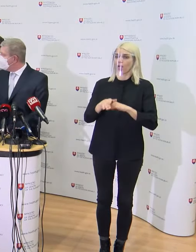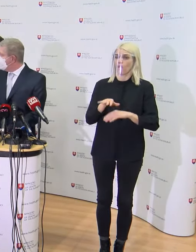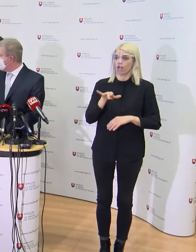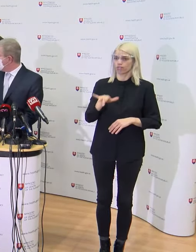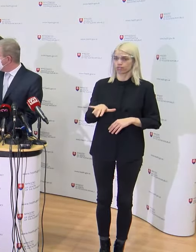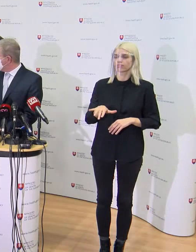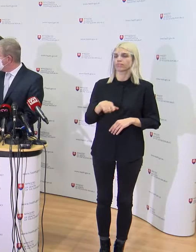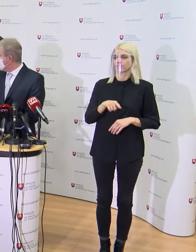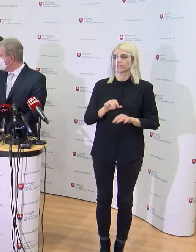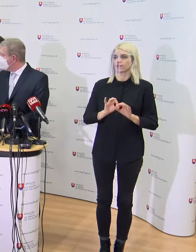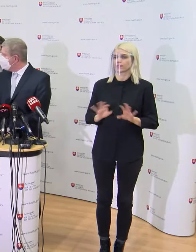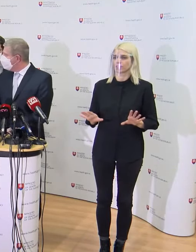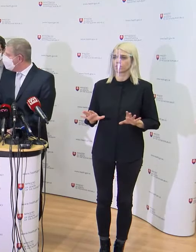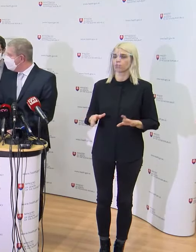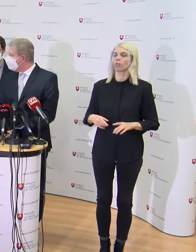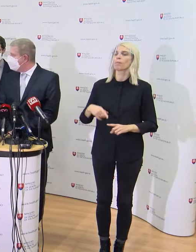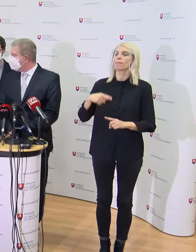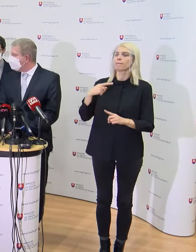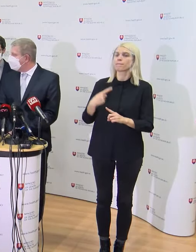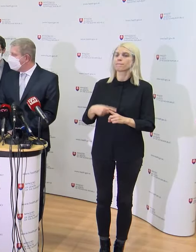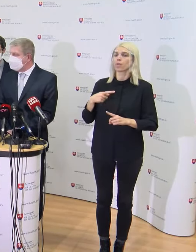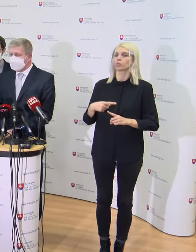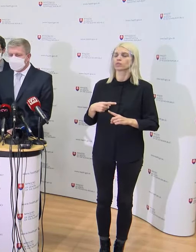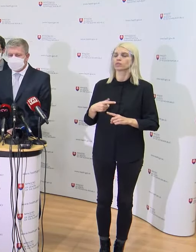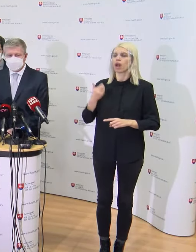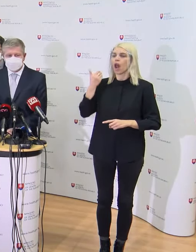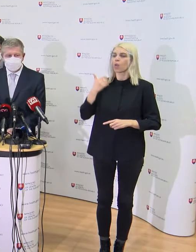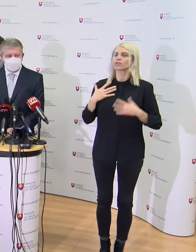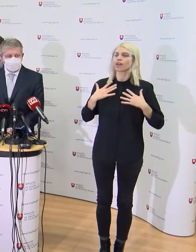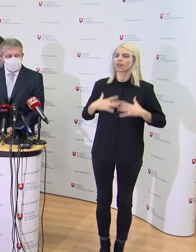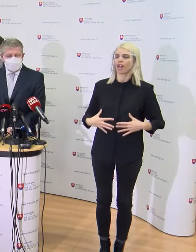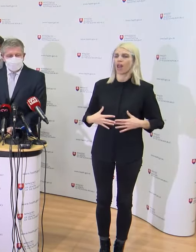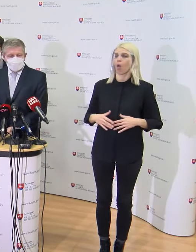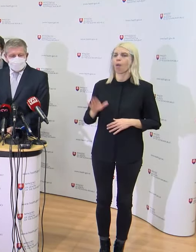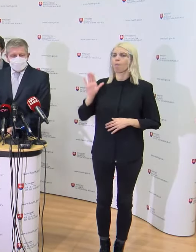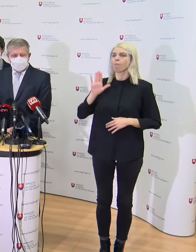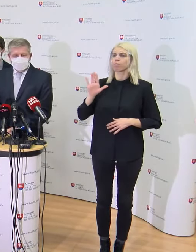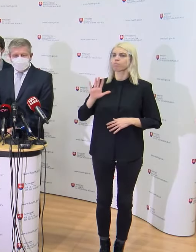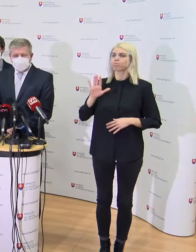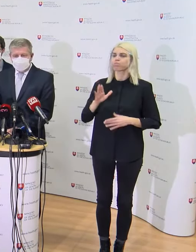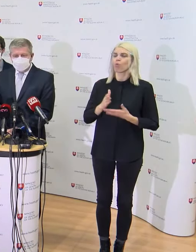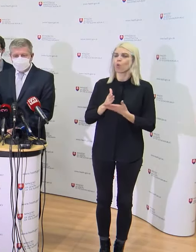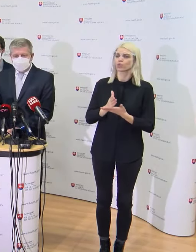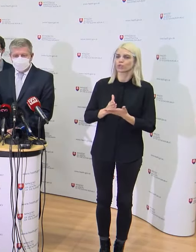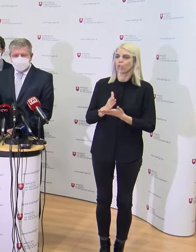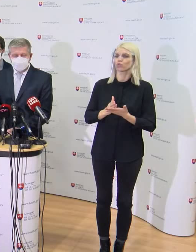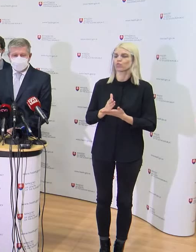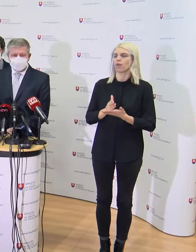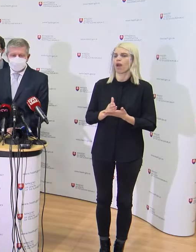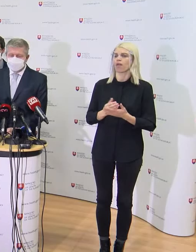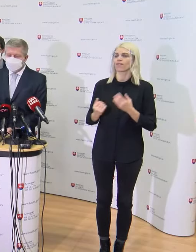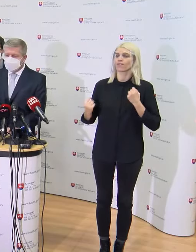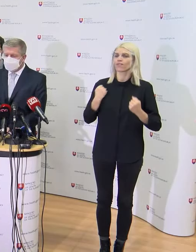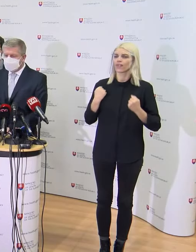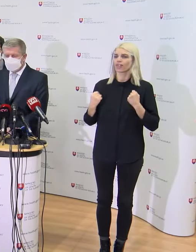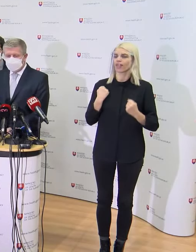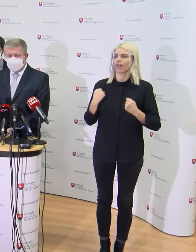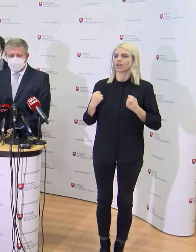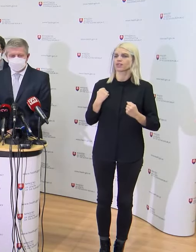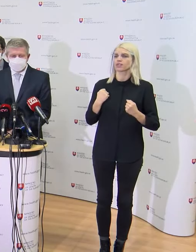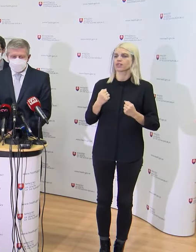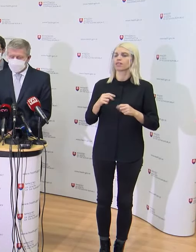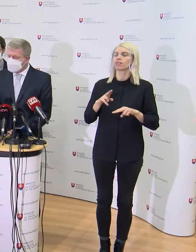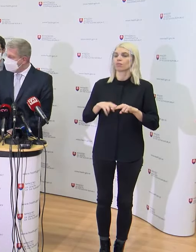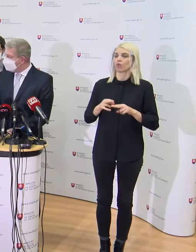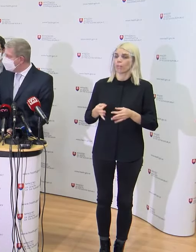Takisto budú otvorené samozrejme prevádzky, starostlivosť, ľudské telo, bohoslužby a tak ďalej, fitness,